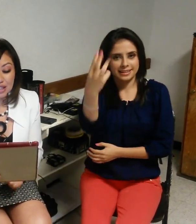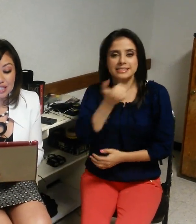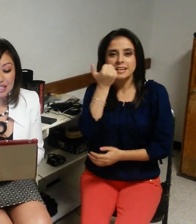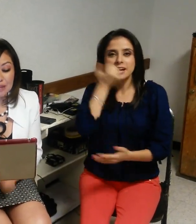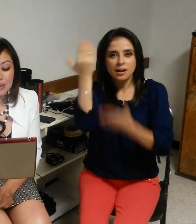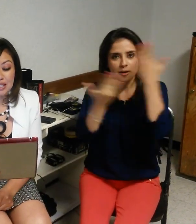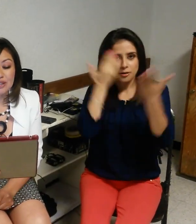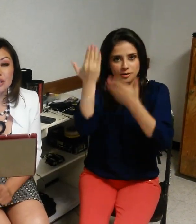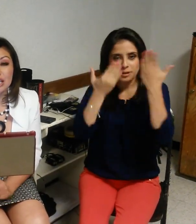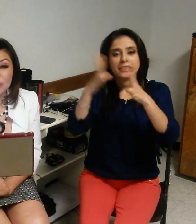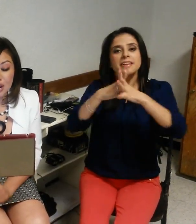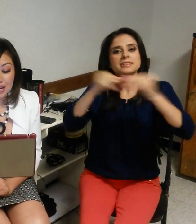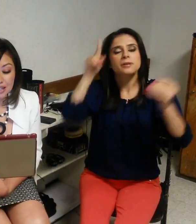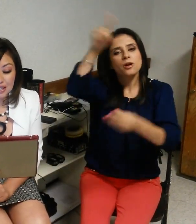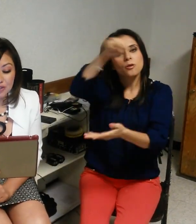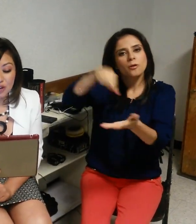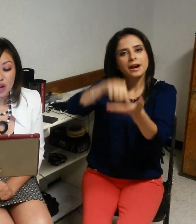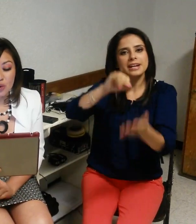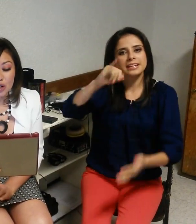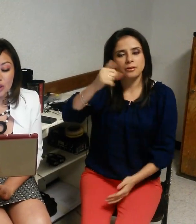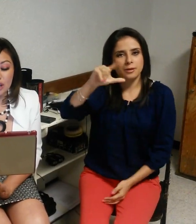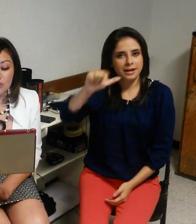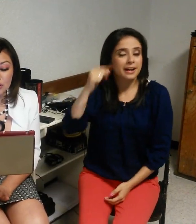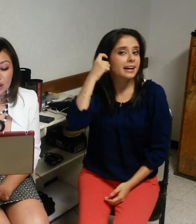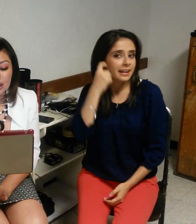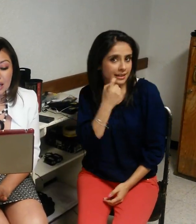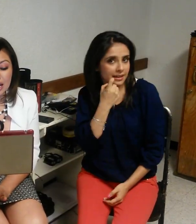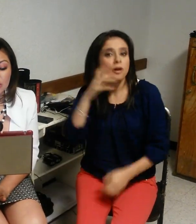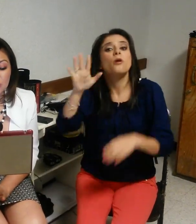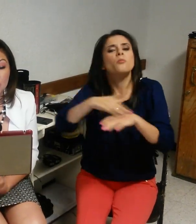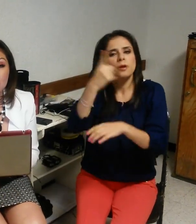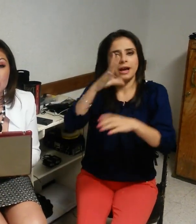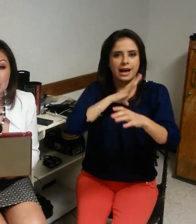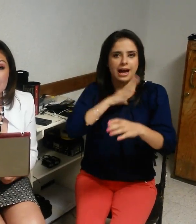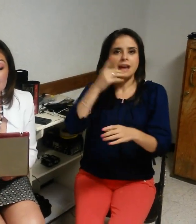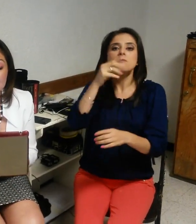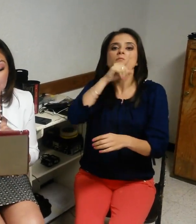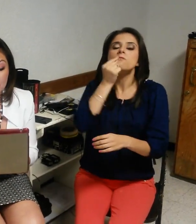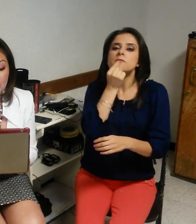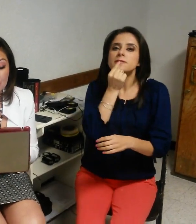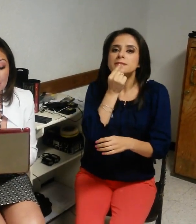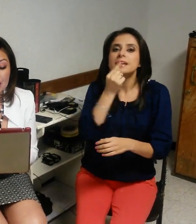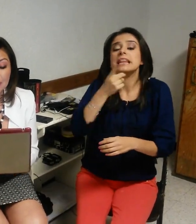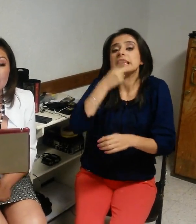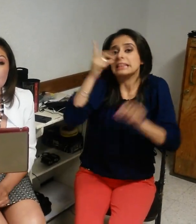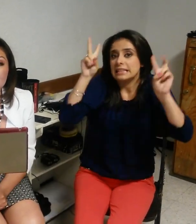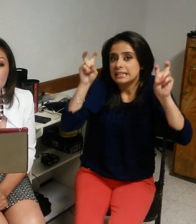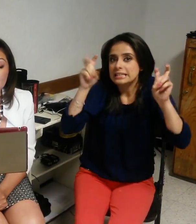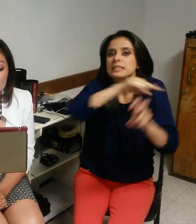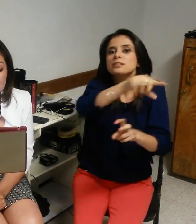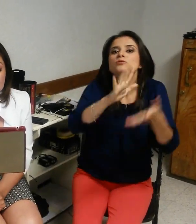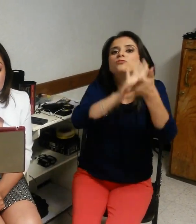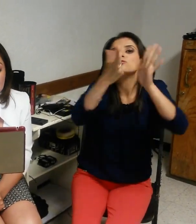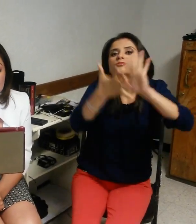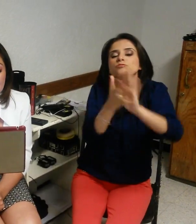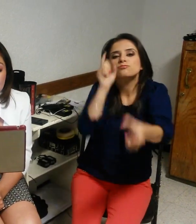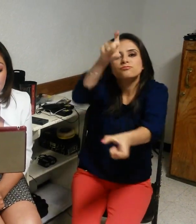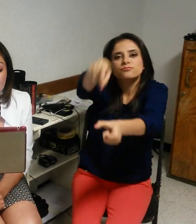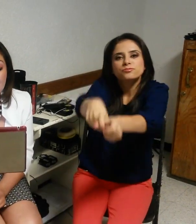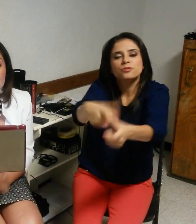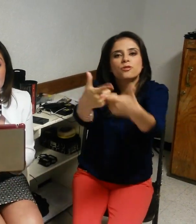estudiantes desaparecidos en Iguala Guerrero luego de que fueron atacados por policías que presuntamente están vinculados con el crimen